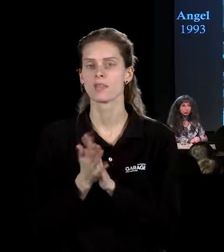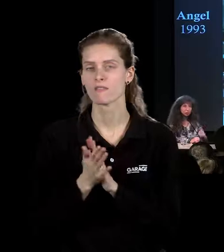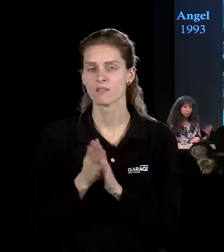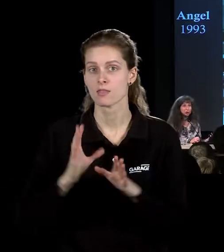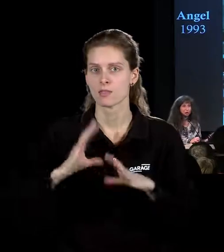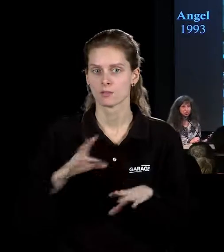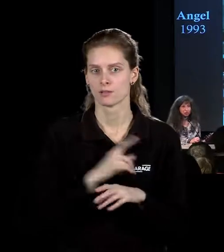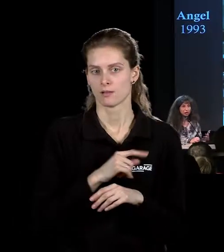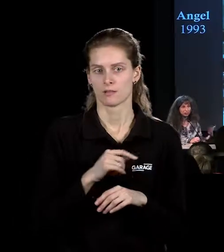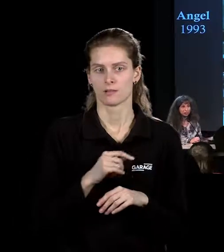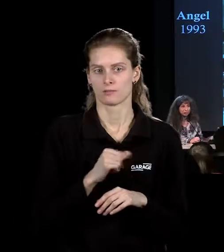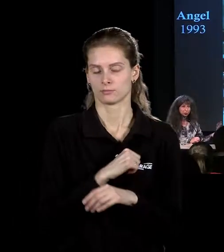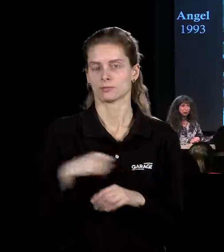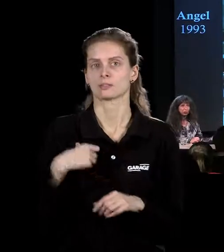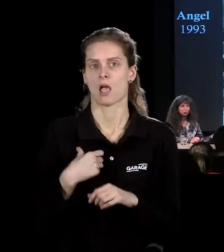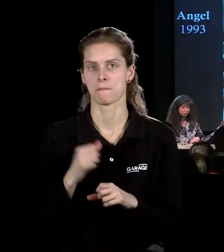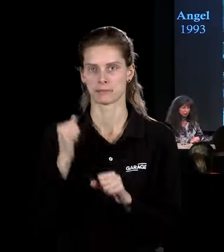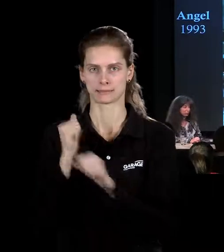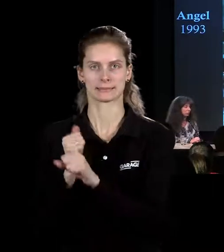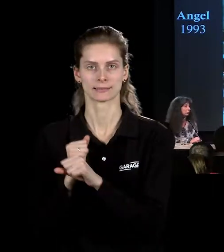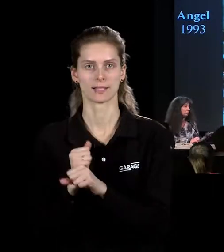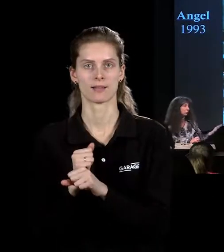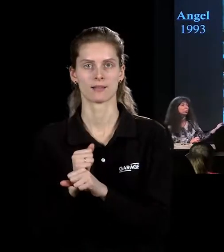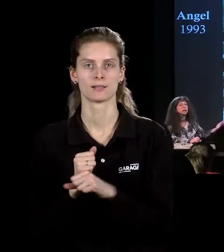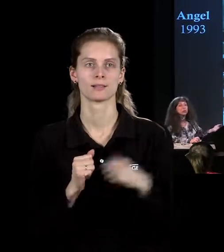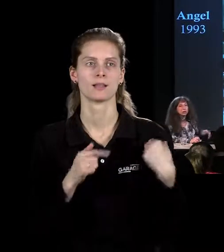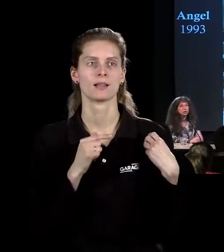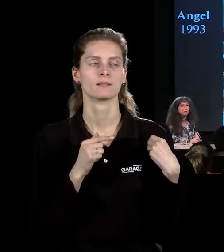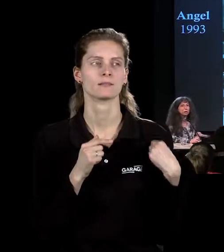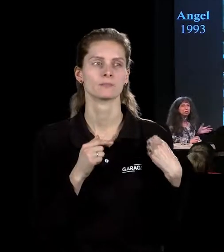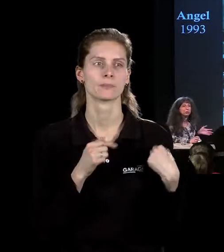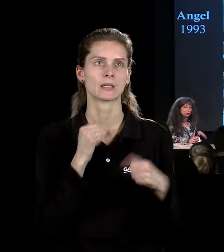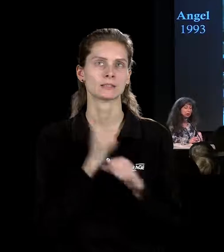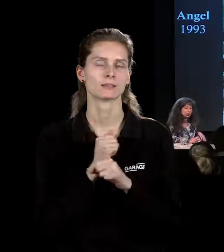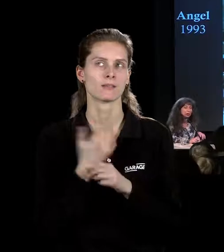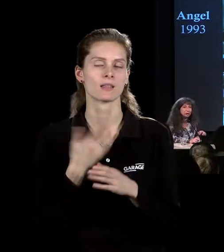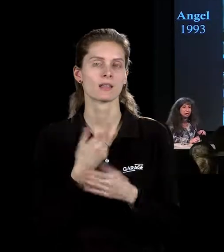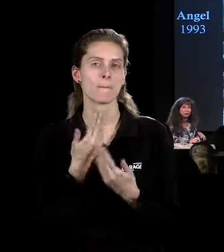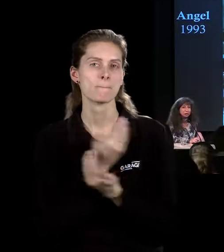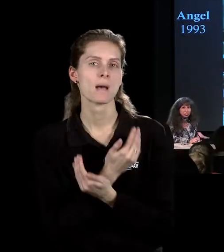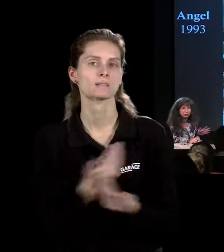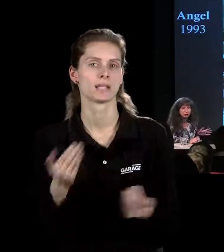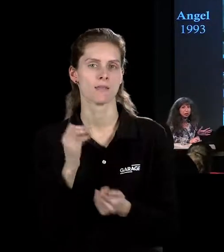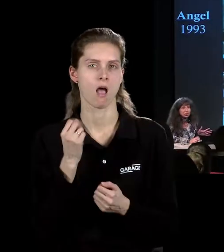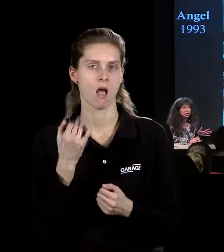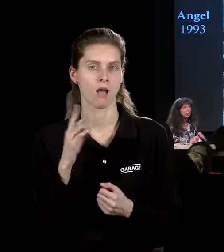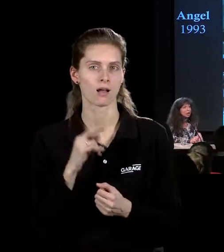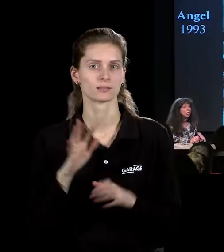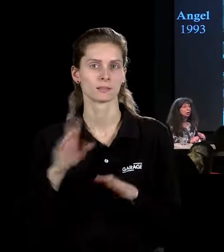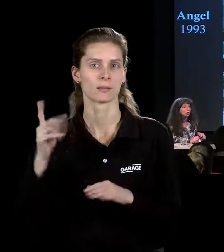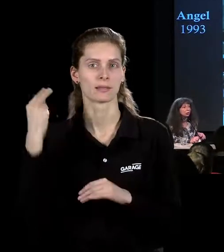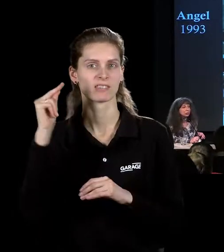его публичное, сделанное в музее, в музейном выставочном пространстве акции в